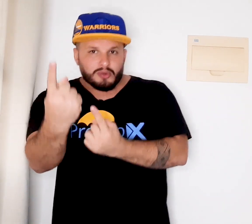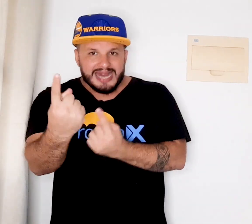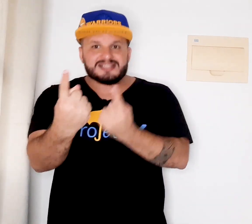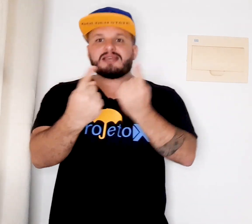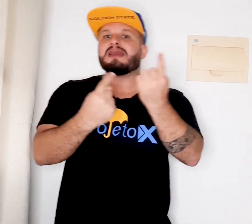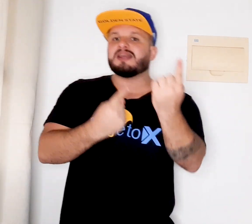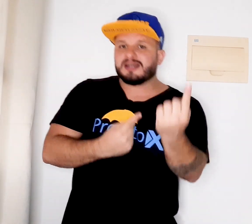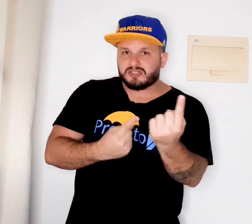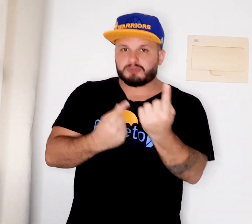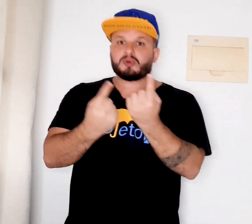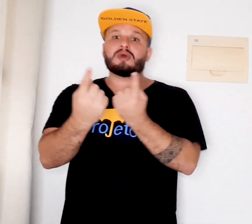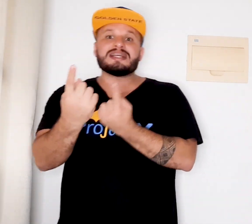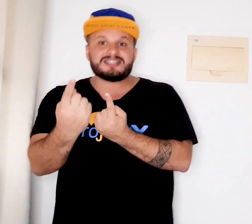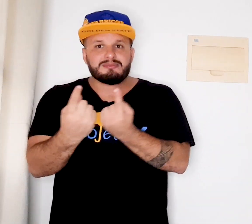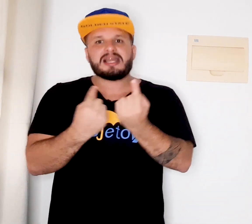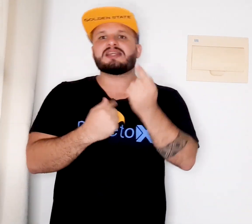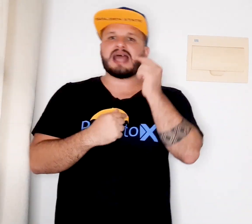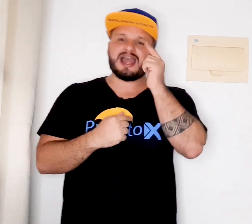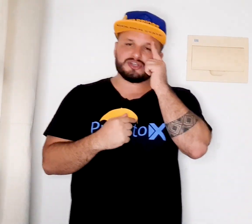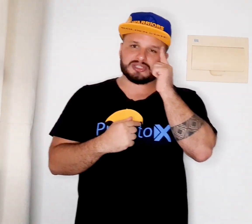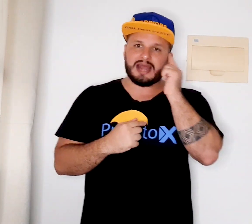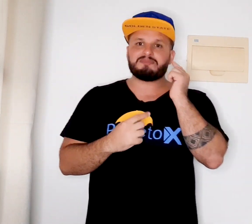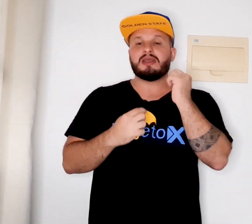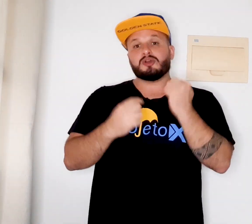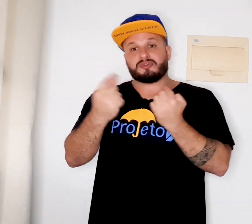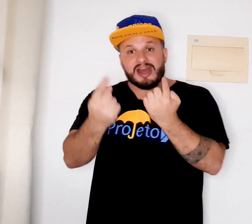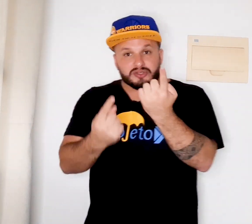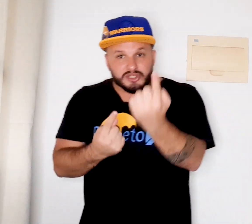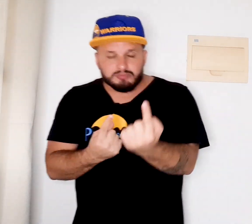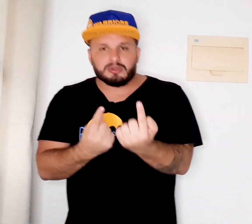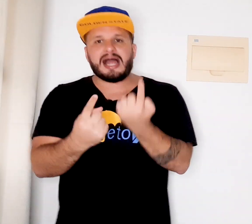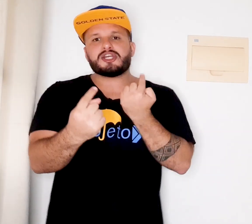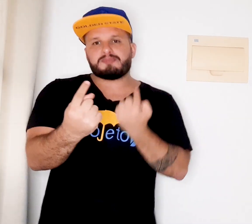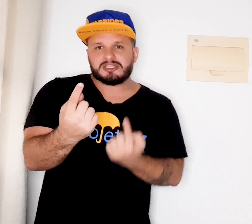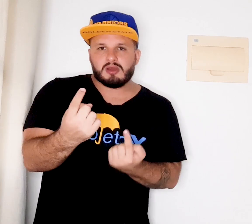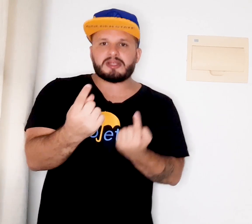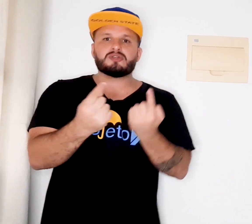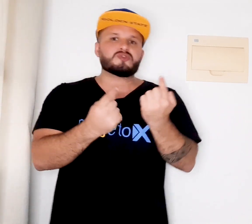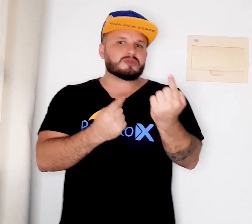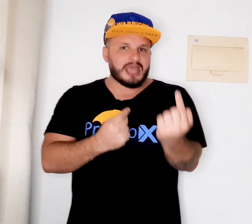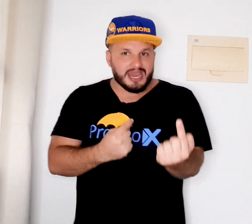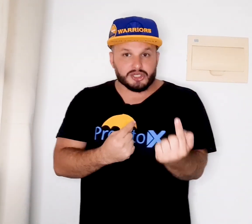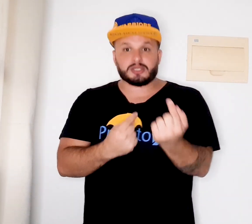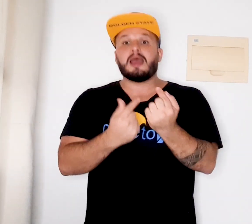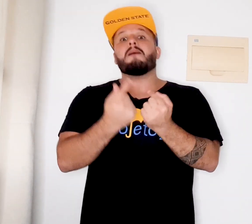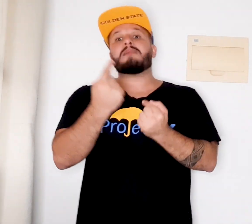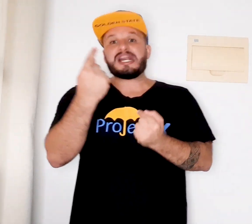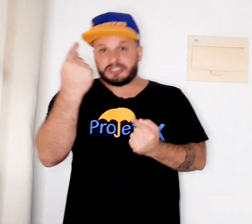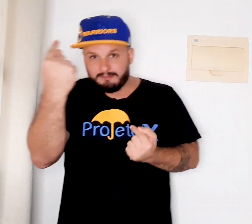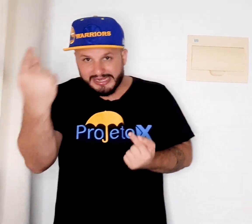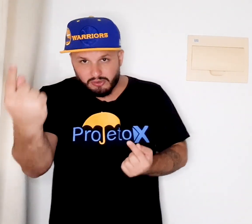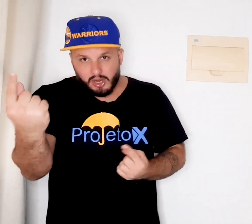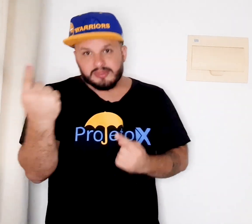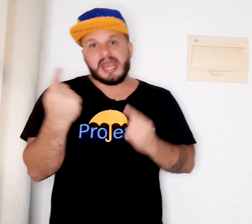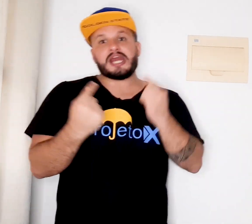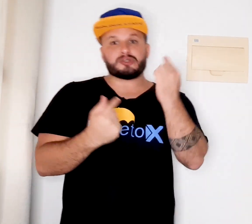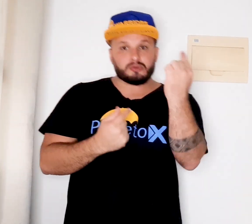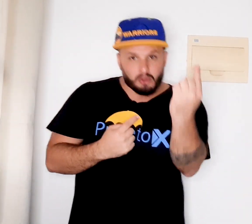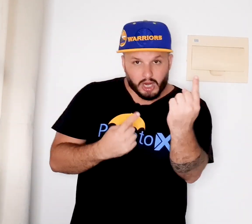procurar as semelhanças, procurar as similaridades, tá? Os vários vestibulares, principalmente do Sudeste, mas também no Nordeste, no